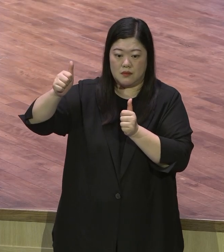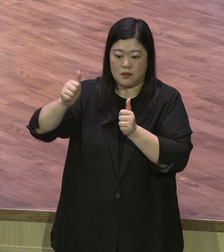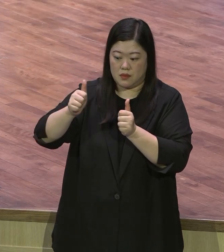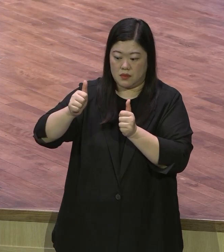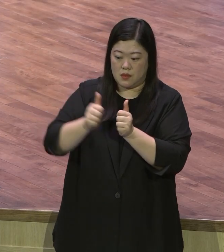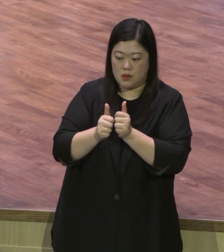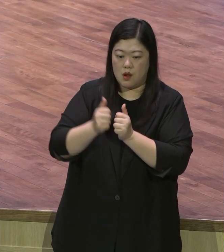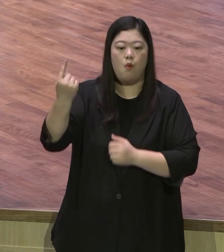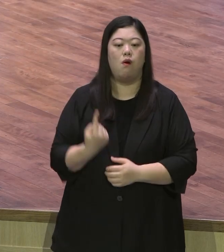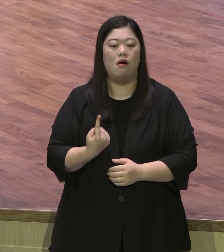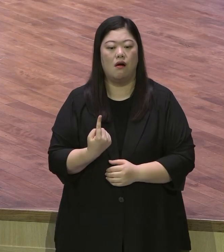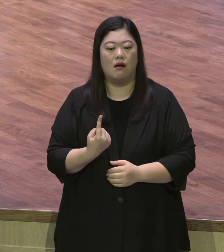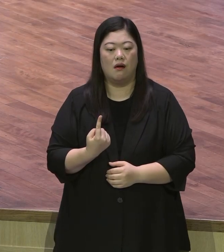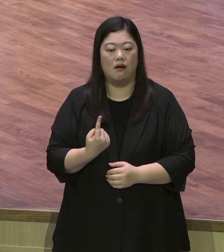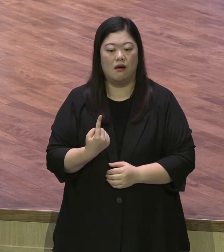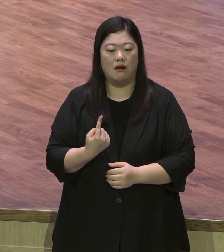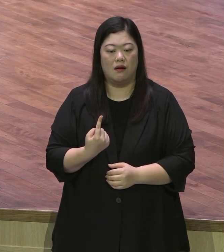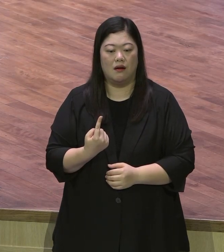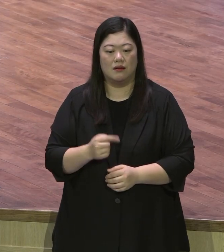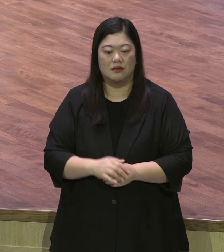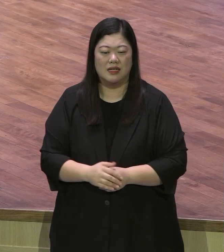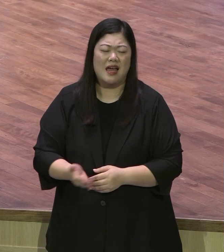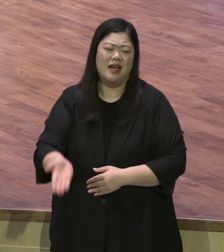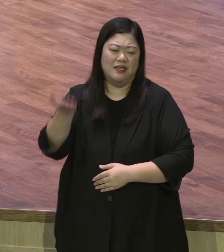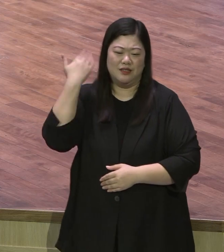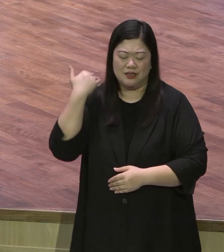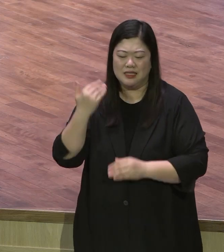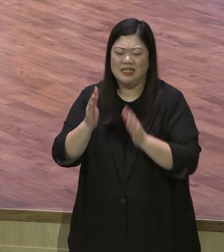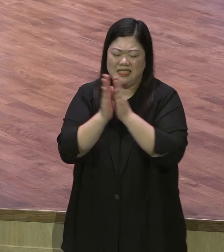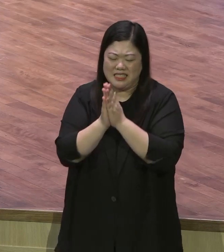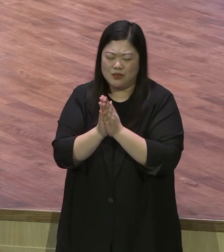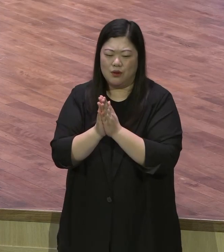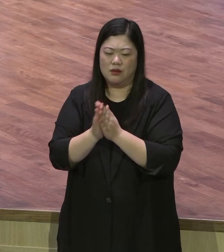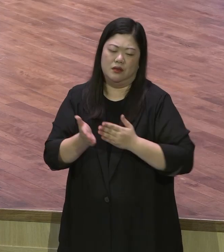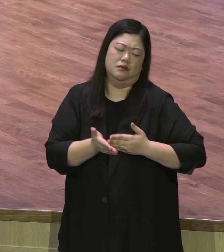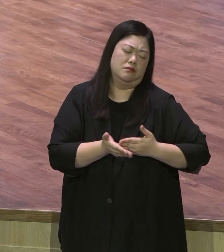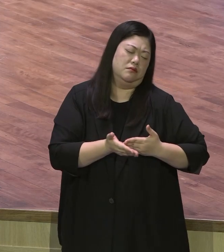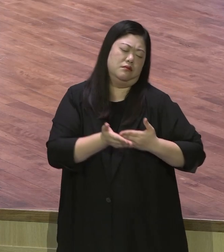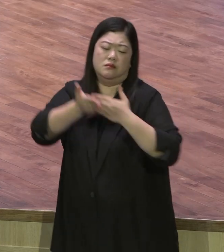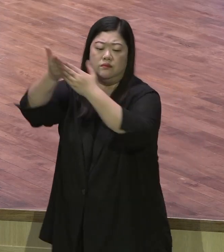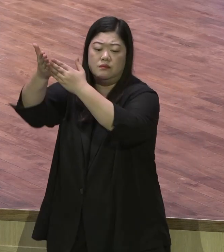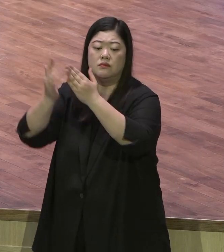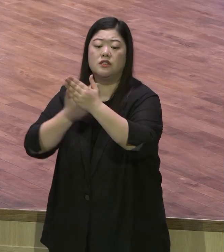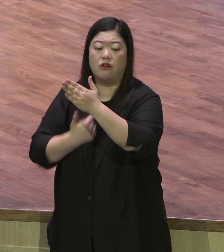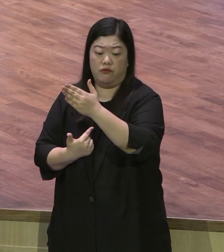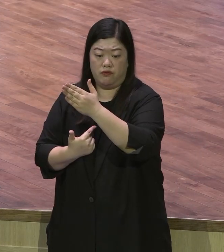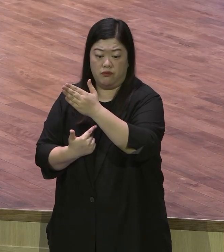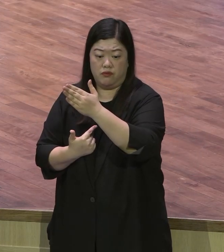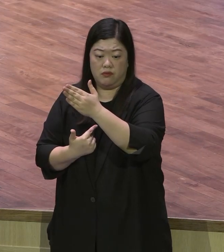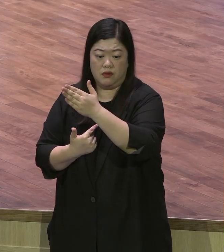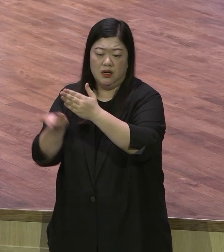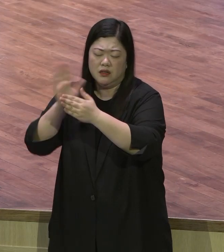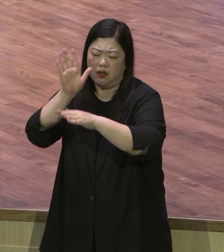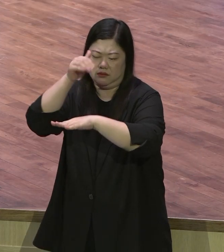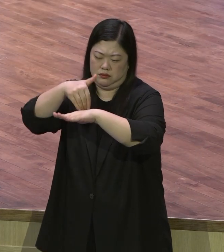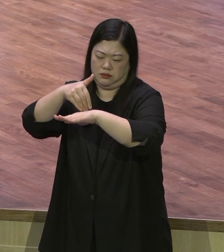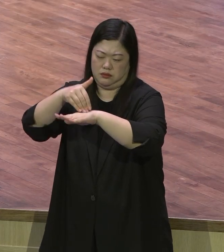마치 옆에 오셔서 우리의 기도를 직접 들으시고 응답해 주시는 것처럼 느끼세요.